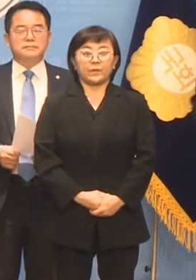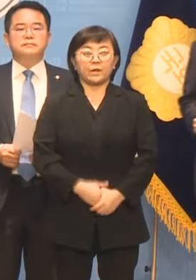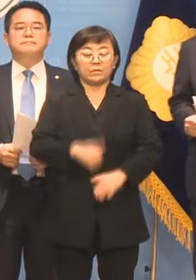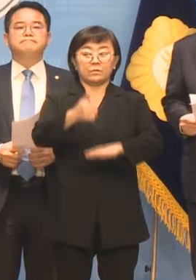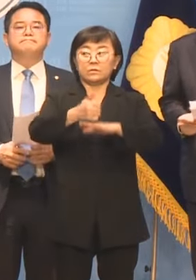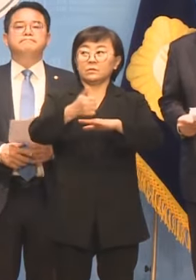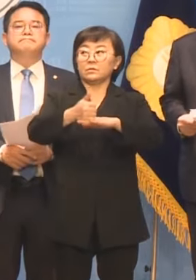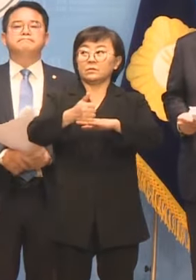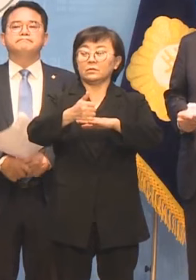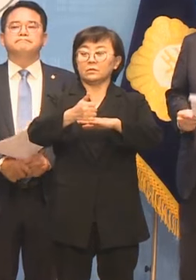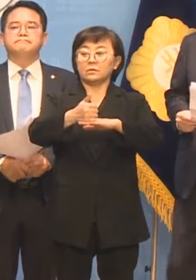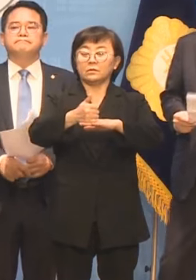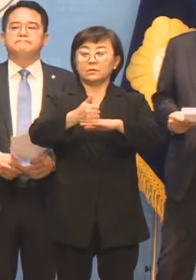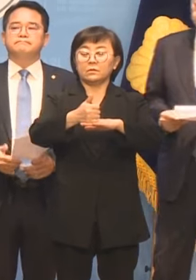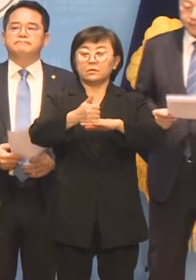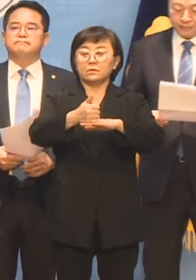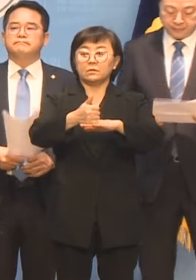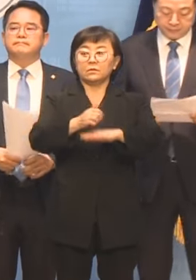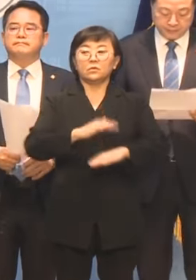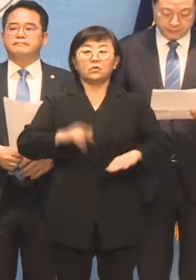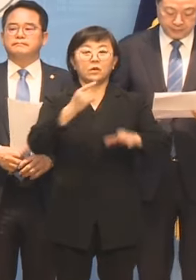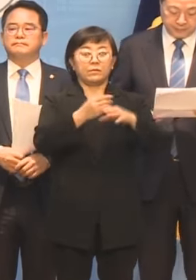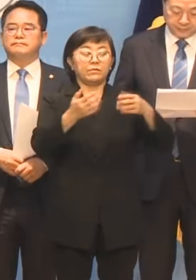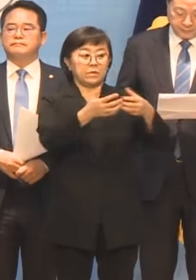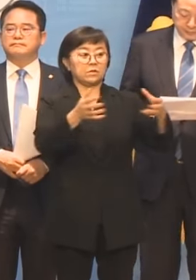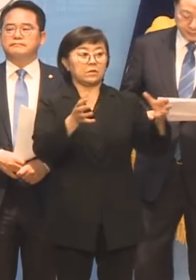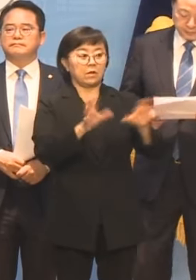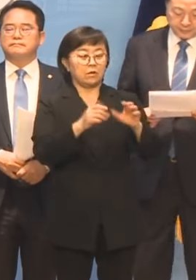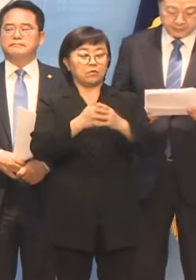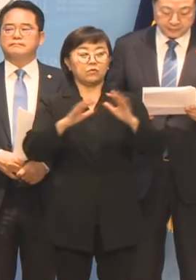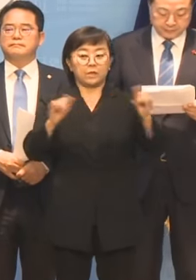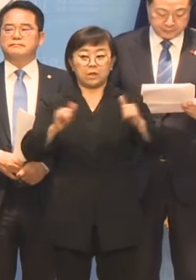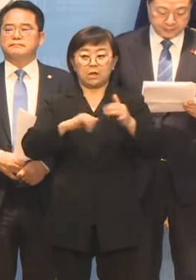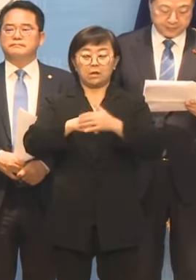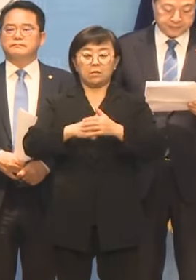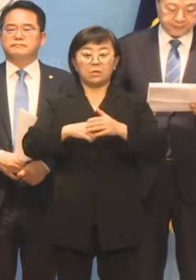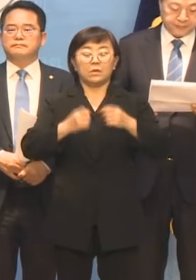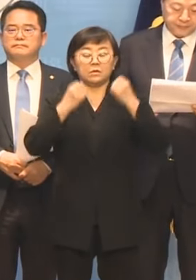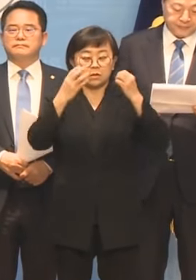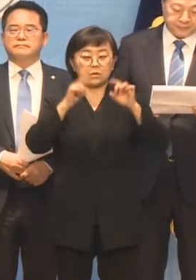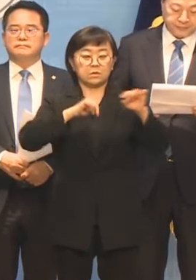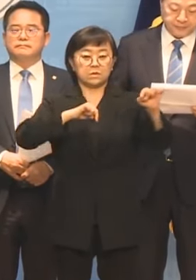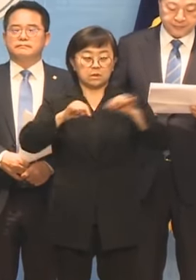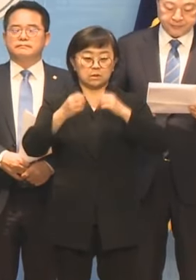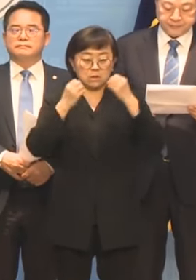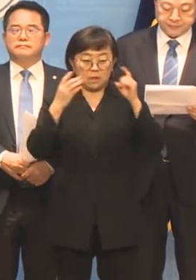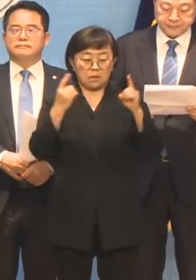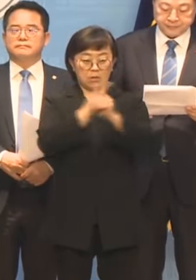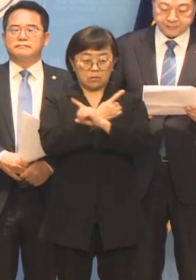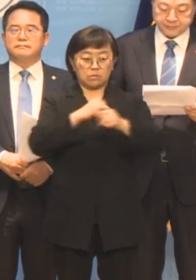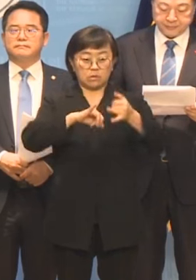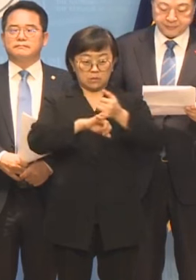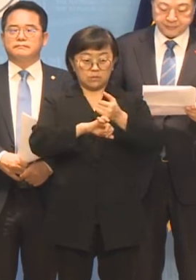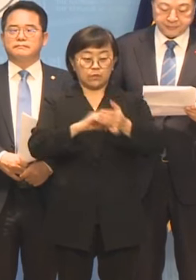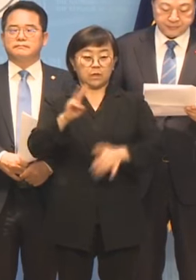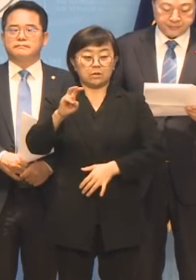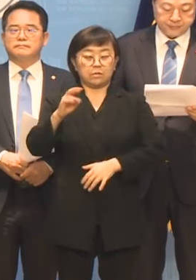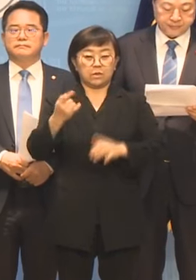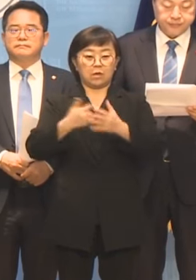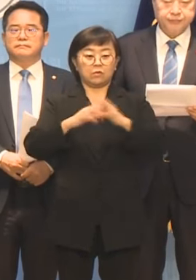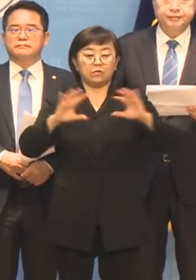마지막으로 이는 우리 민주당이 한 국민과의 정치개혁 약속을 지키고 22대